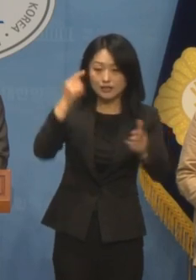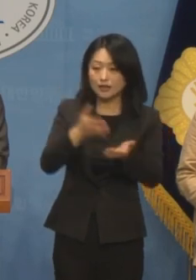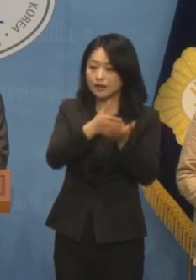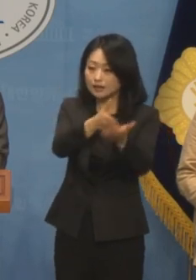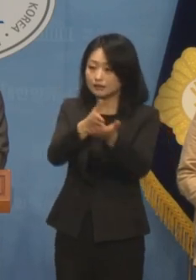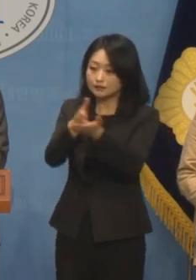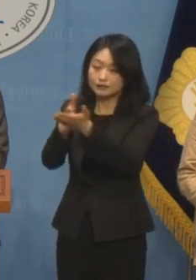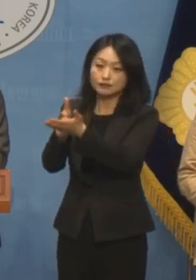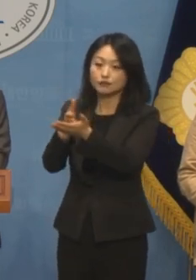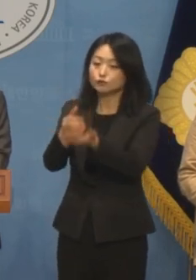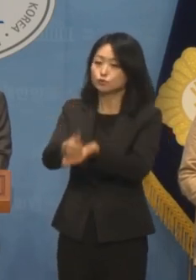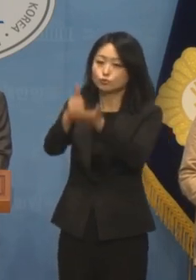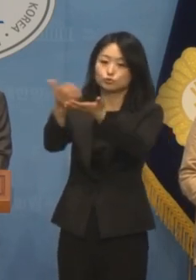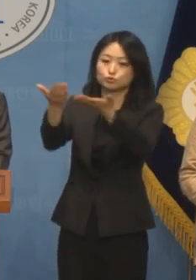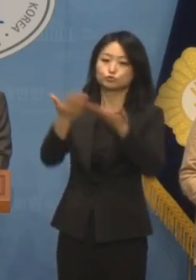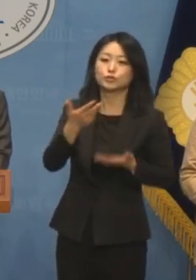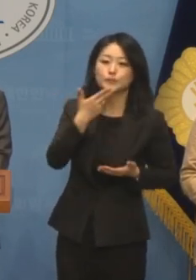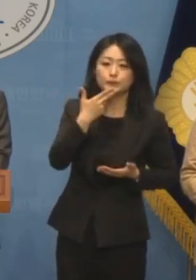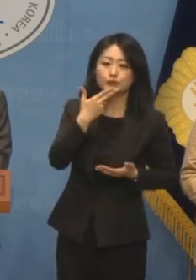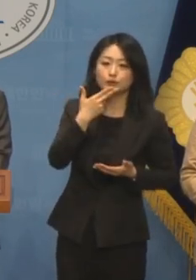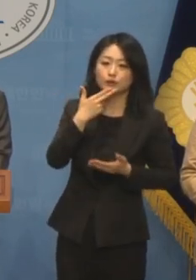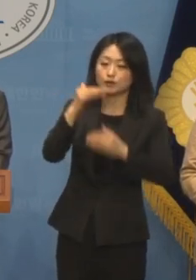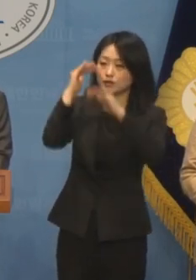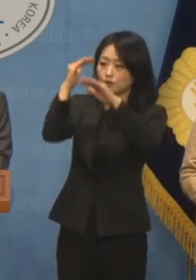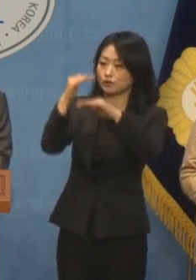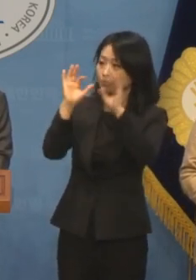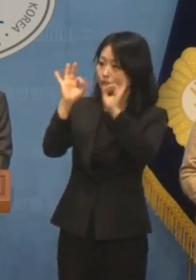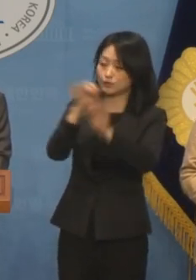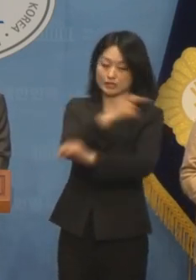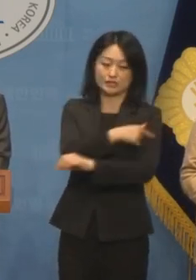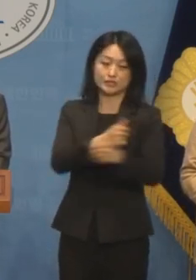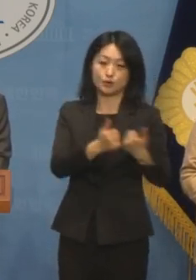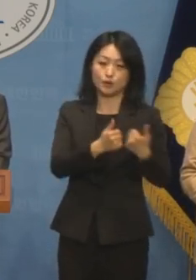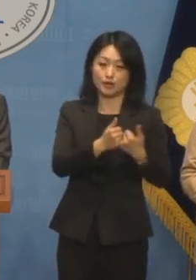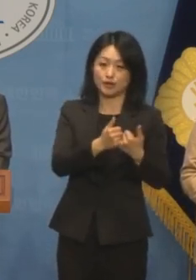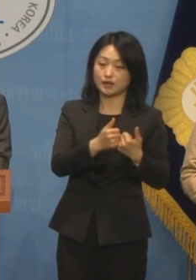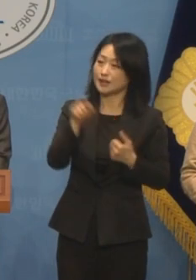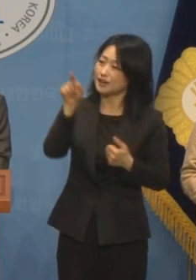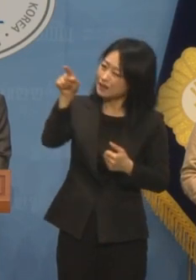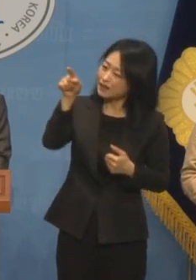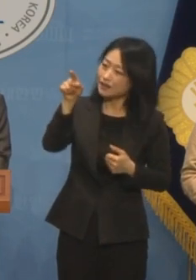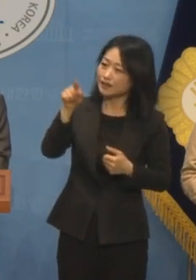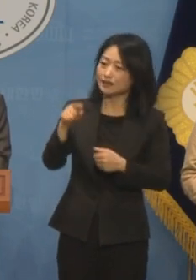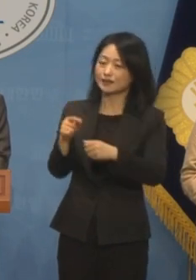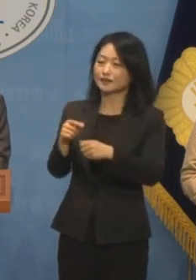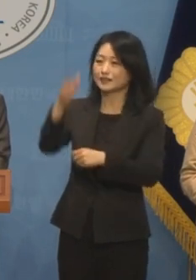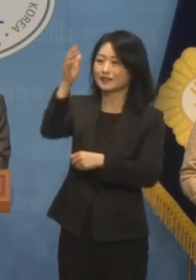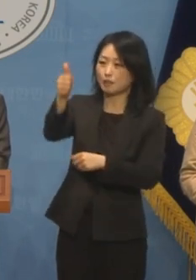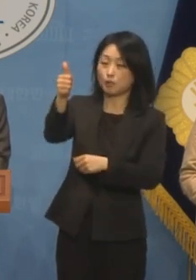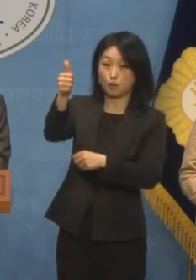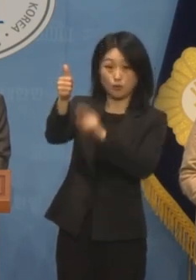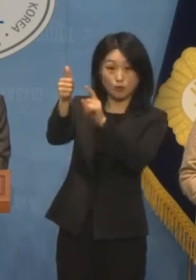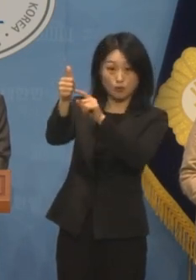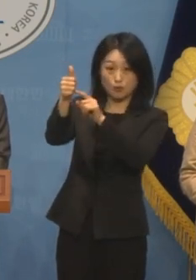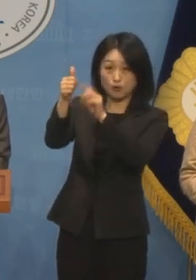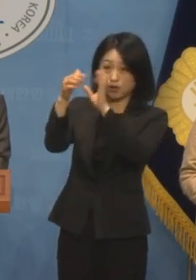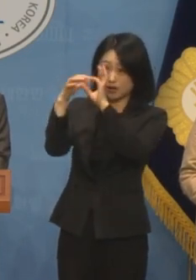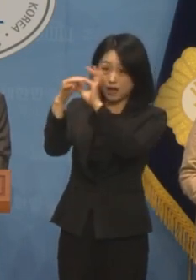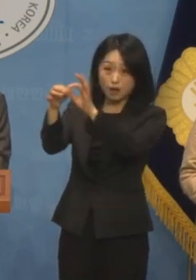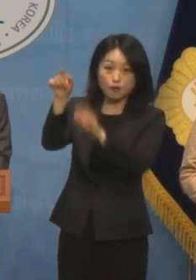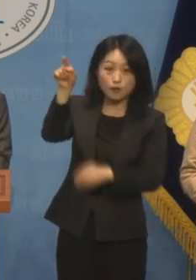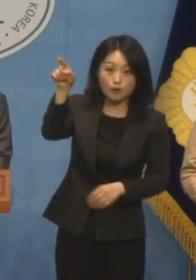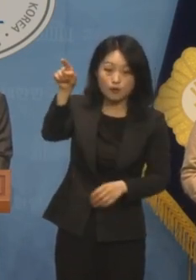결정했습니다. 그런 과정을 보며 이사회 다수는 전진경 상임이사가 단독 대표가 되는 경우 단체와